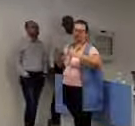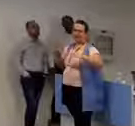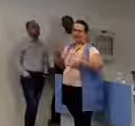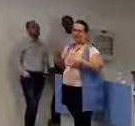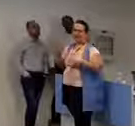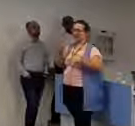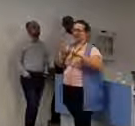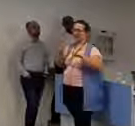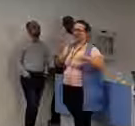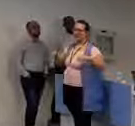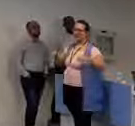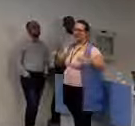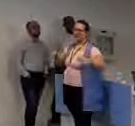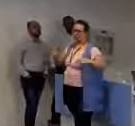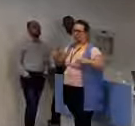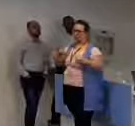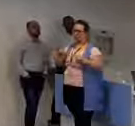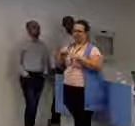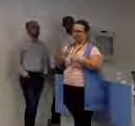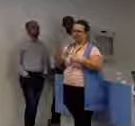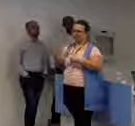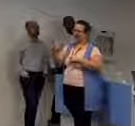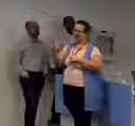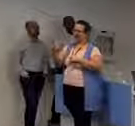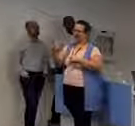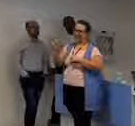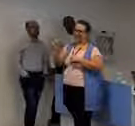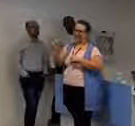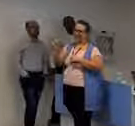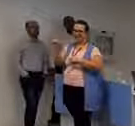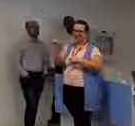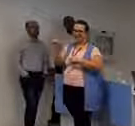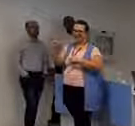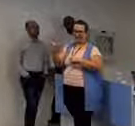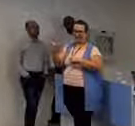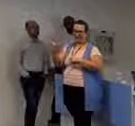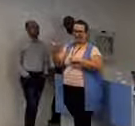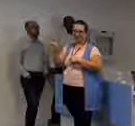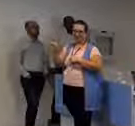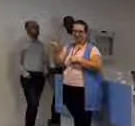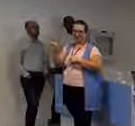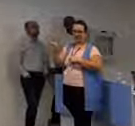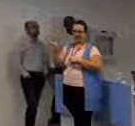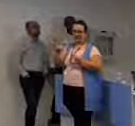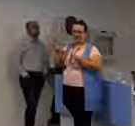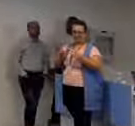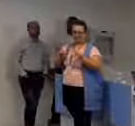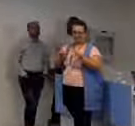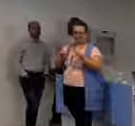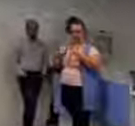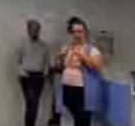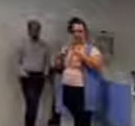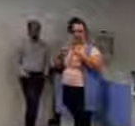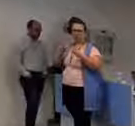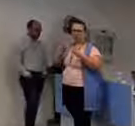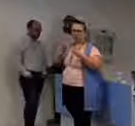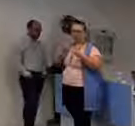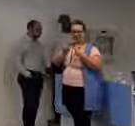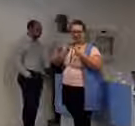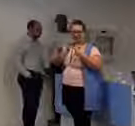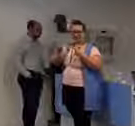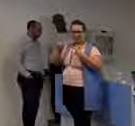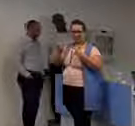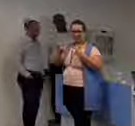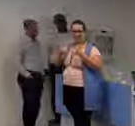3 eixos? E essa rampa está inclinada. E ela está integrada dentro de uma